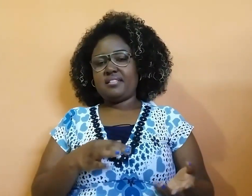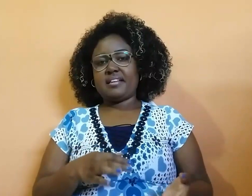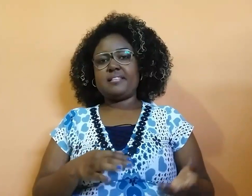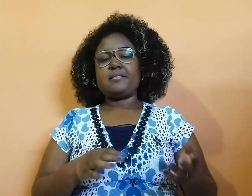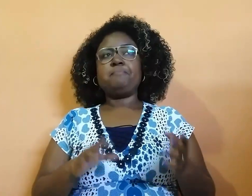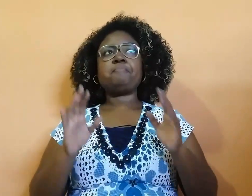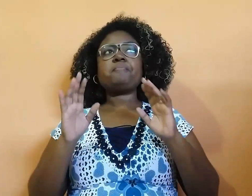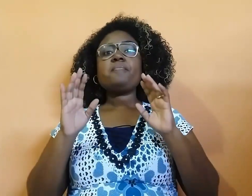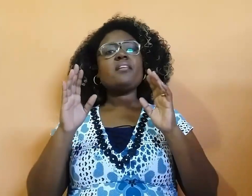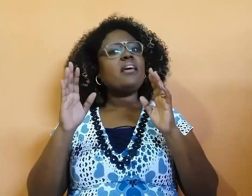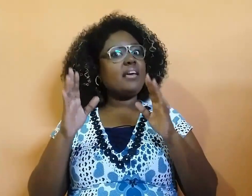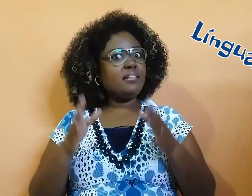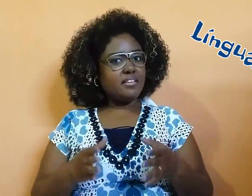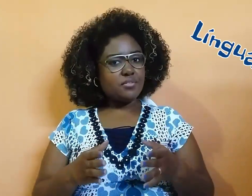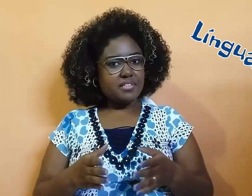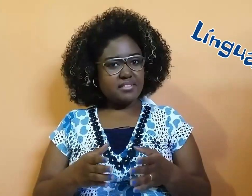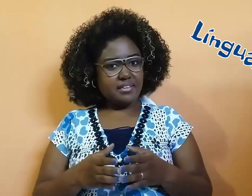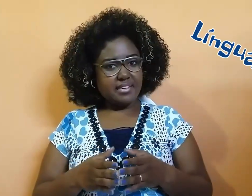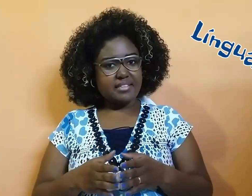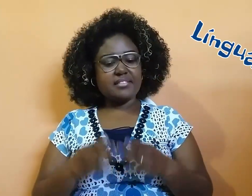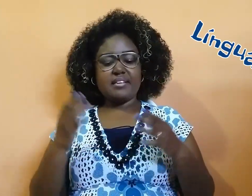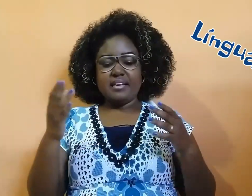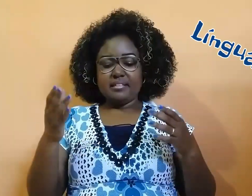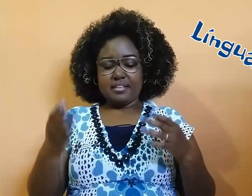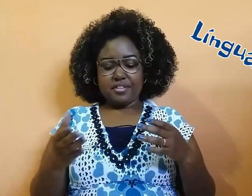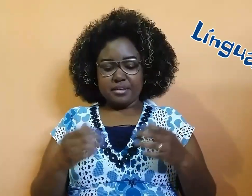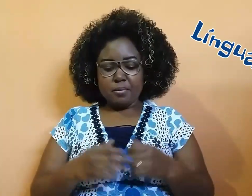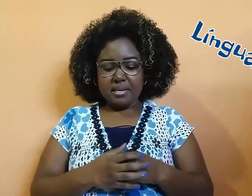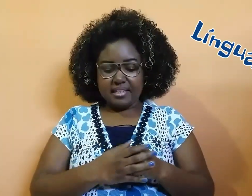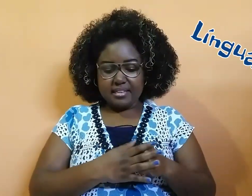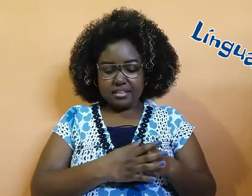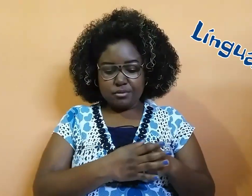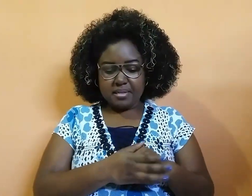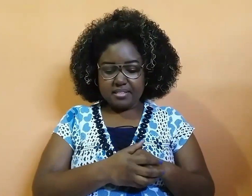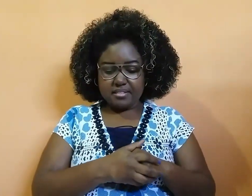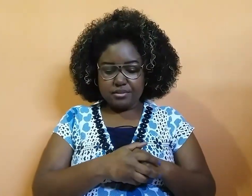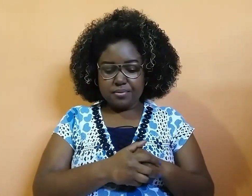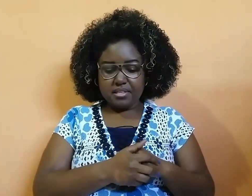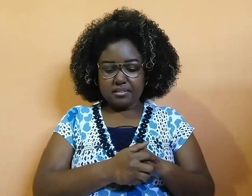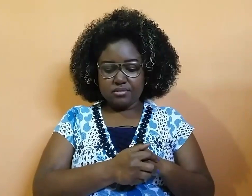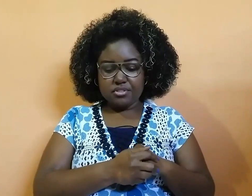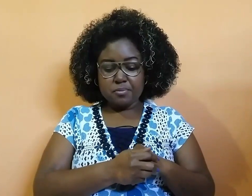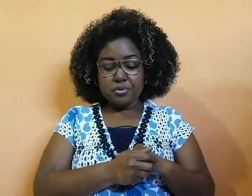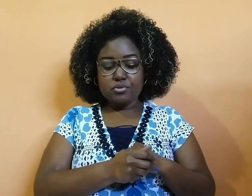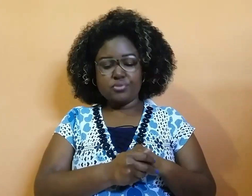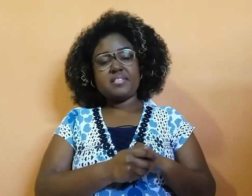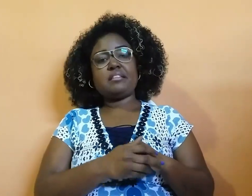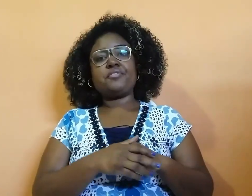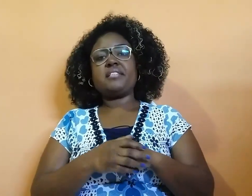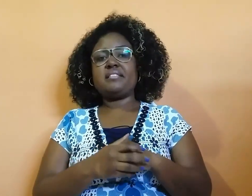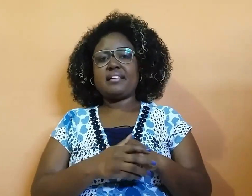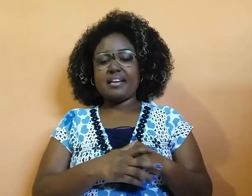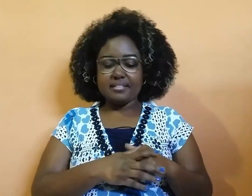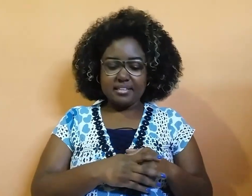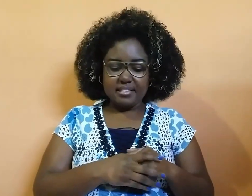de sinais é língua de sinais teve até uma lei aqui no brasil em 2002 ela foi assinada a